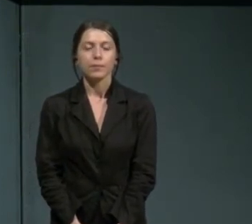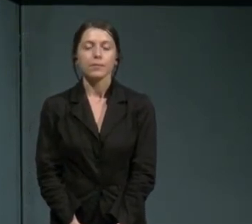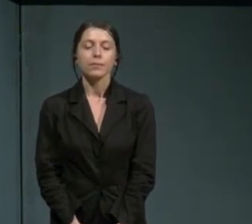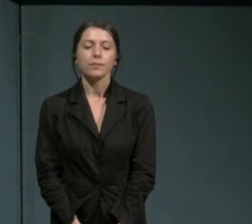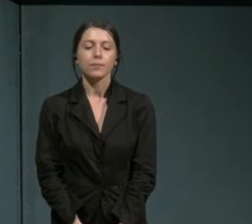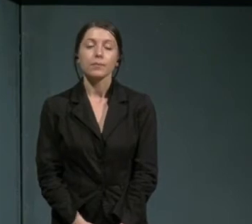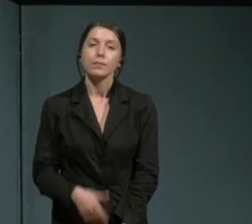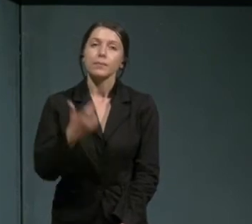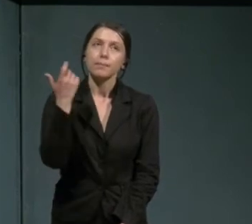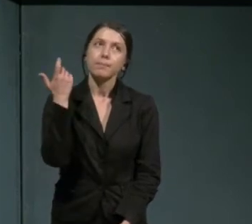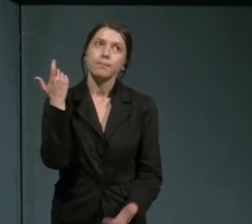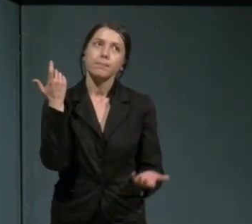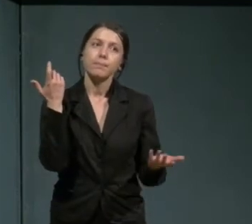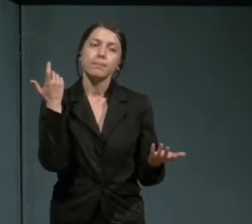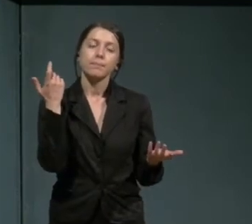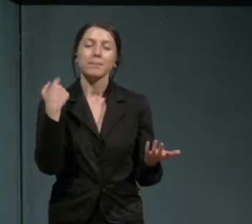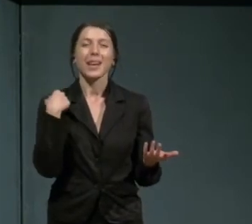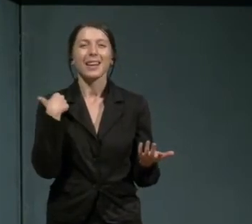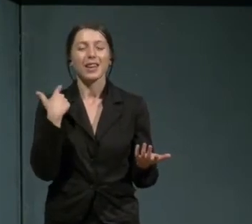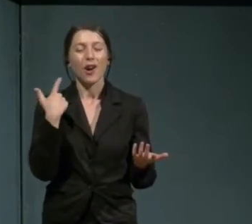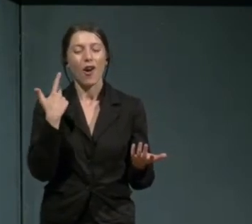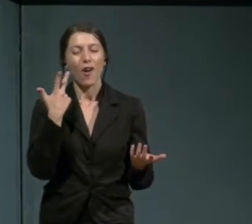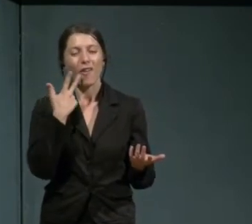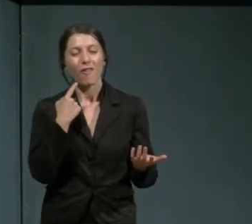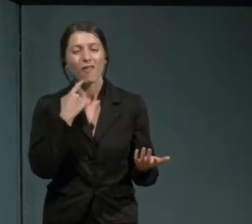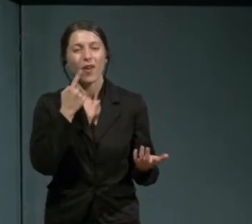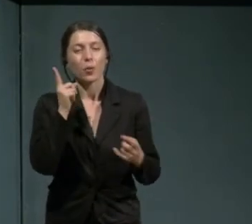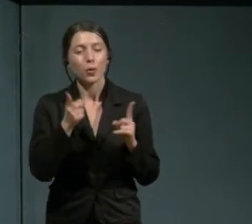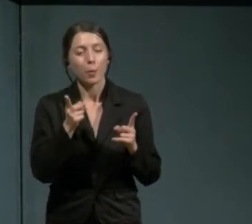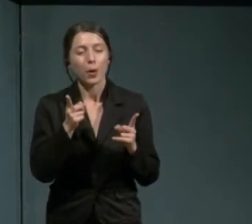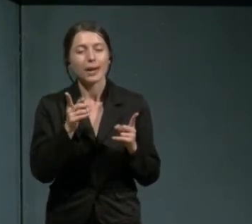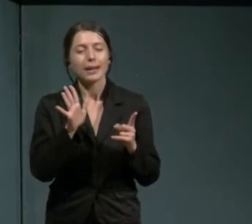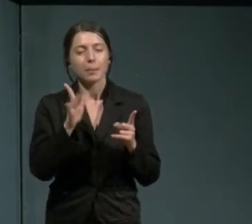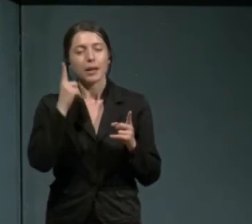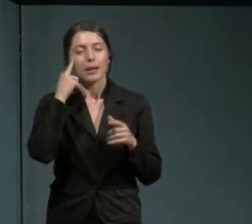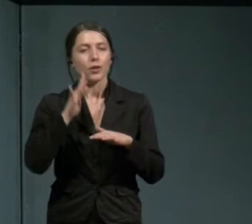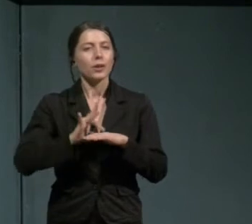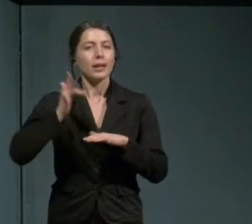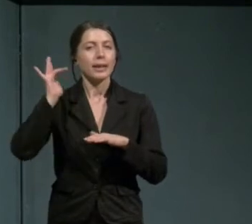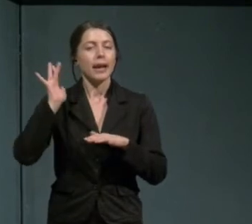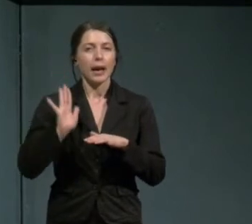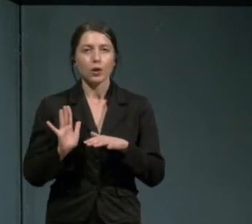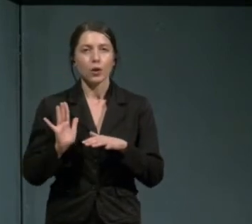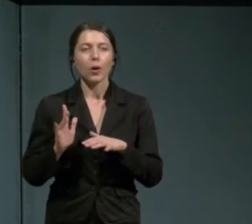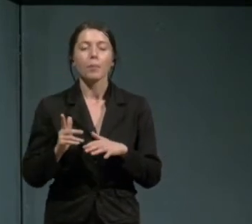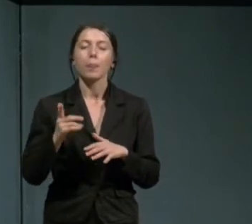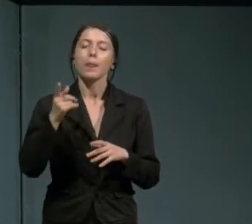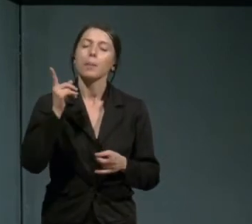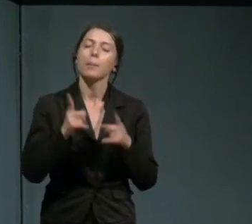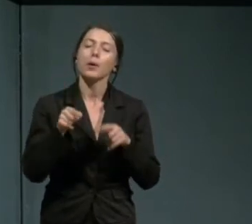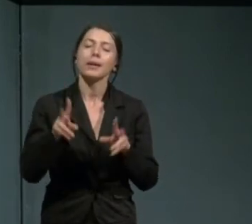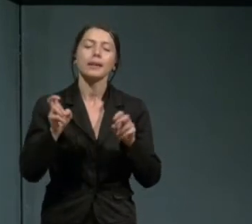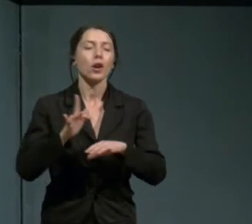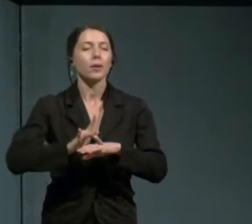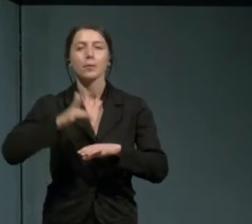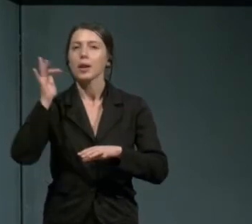la presa di parola politica è delicata ma prendere la parola politica e delicato